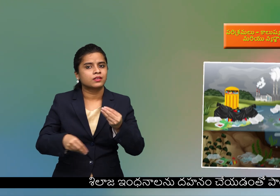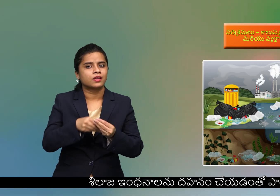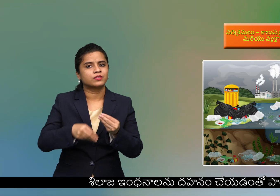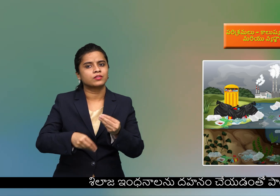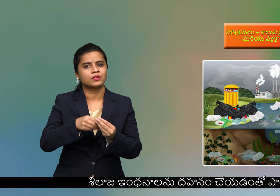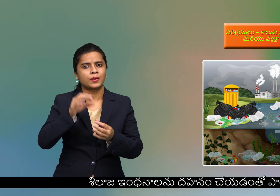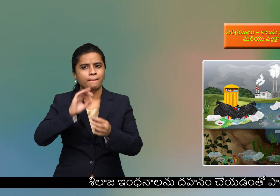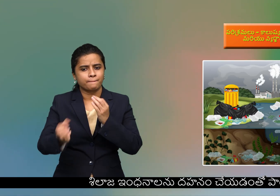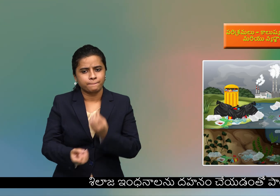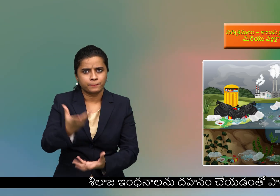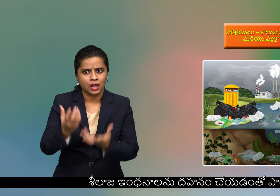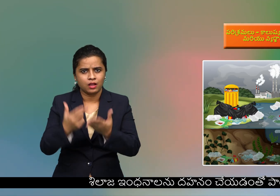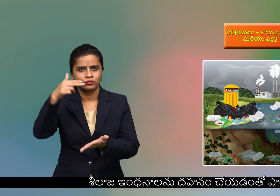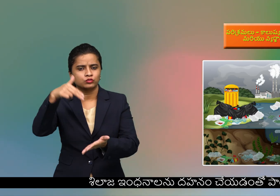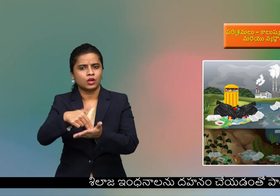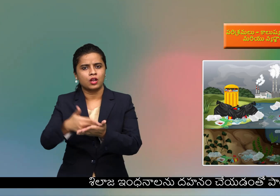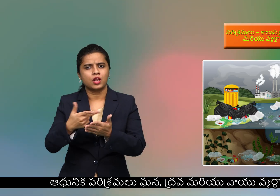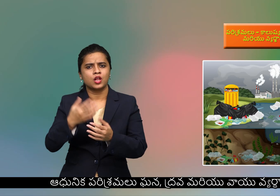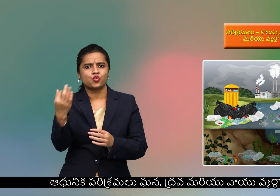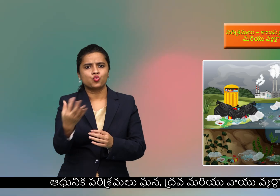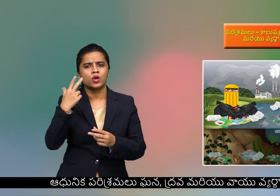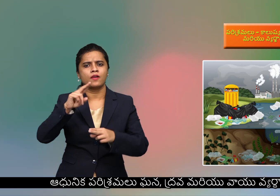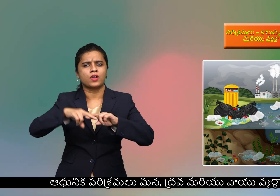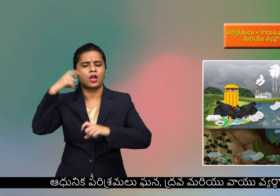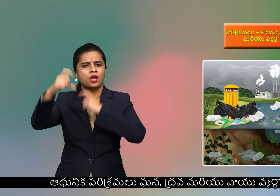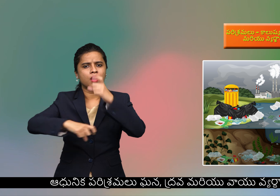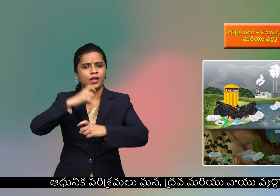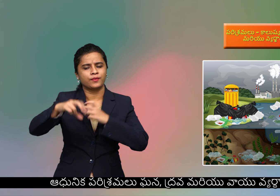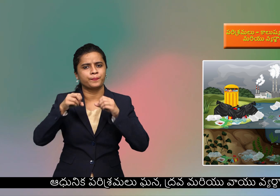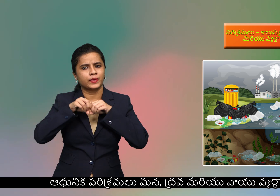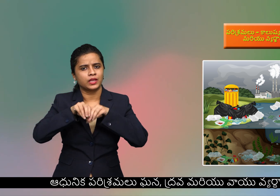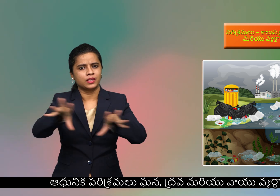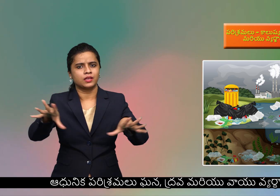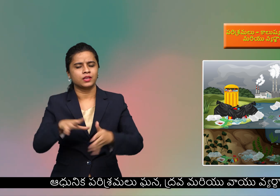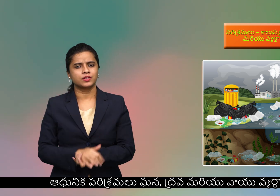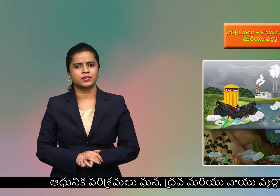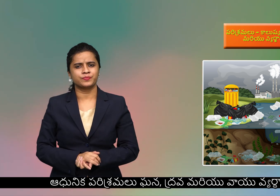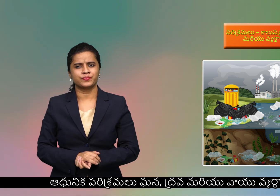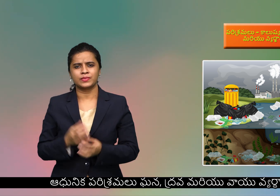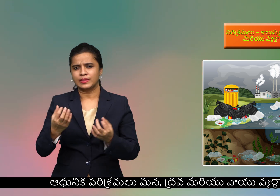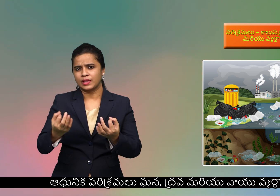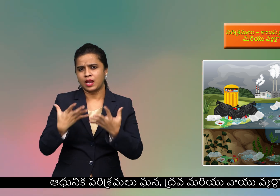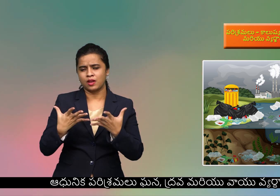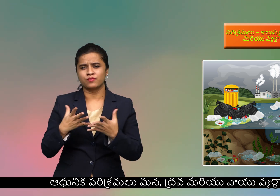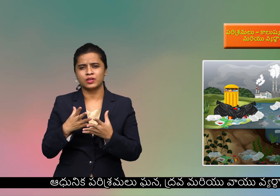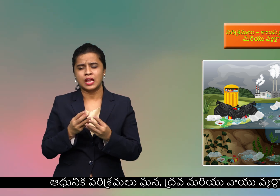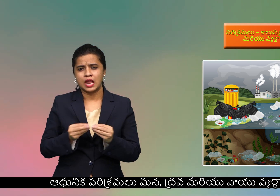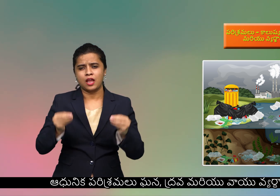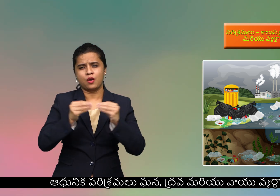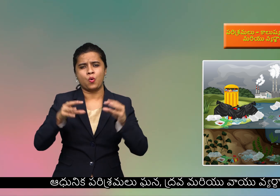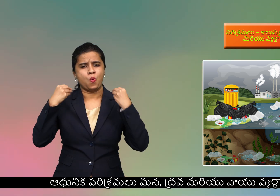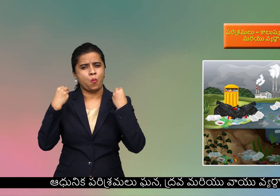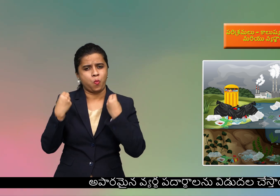శిలాజ ఇంధనాలను దహనం చేయడంతో పాటు ఆధునిక పరిశ్రమలు ఘన, ద్రవ మరియు వాయు